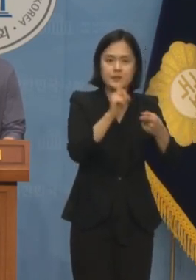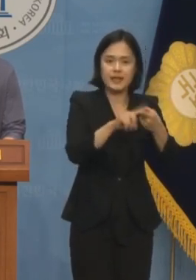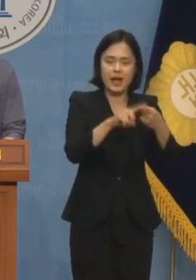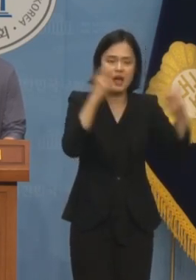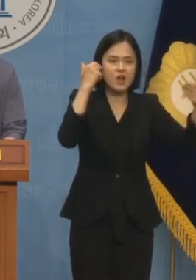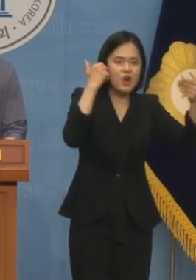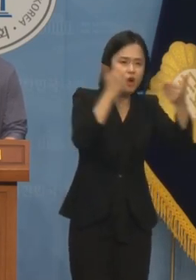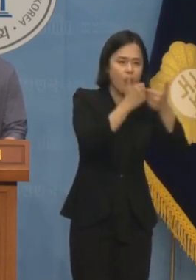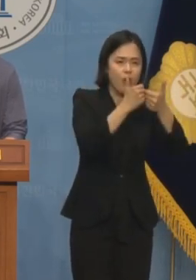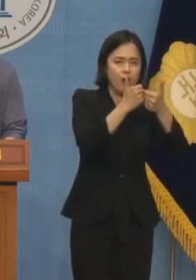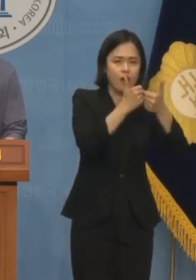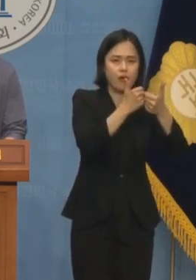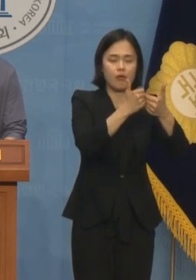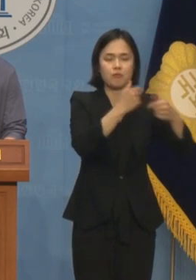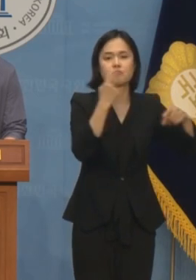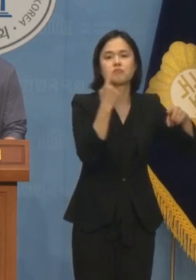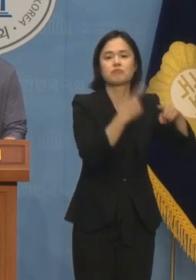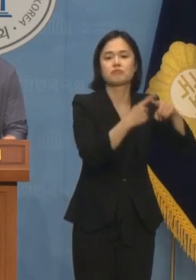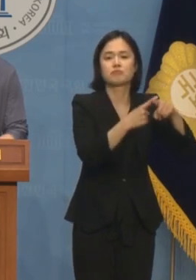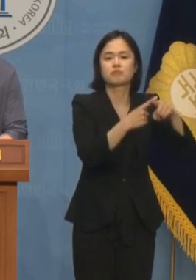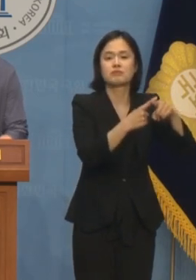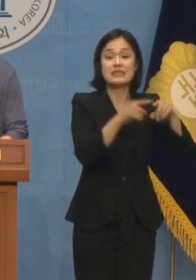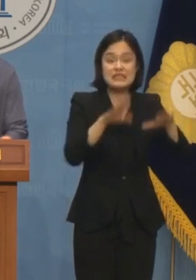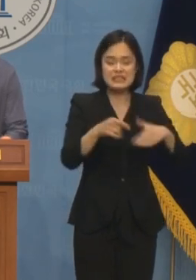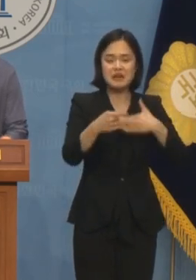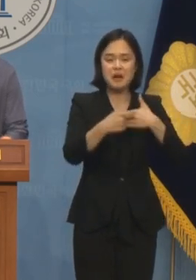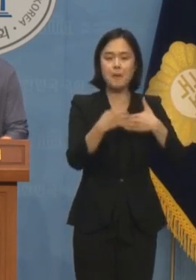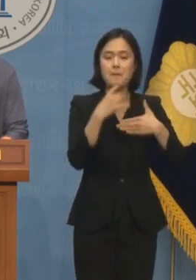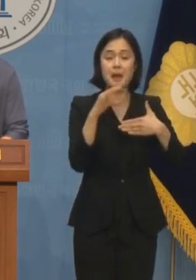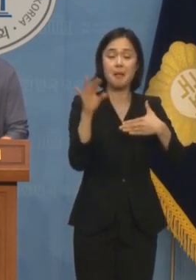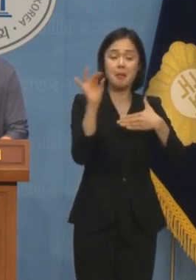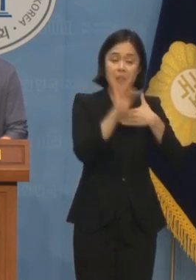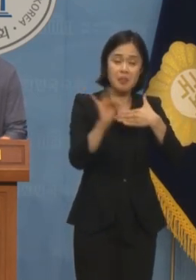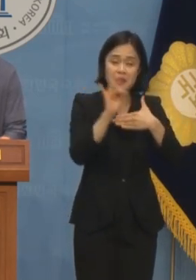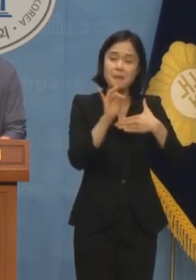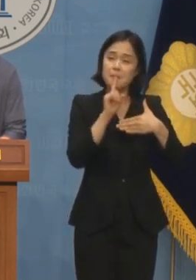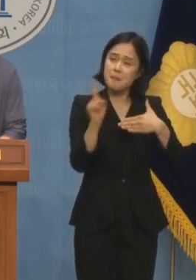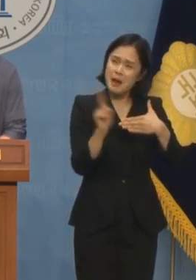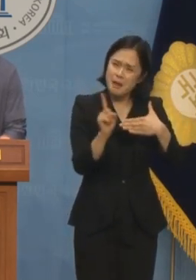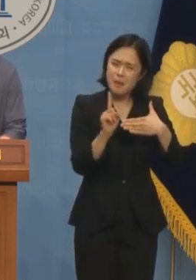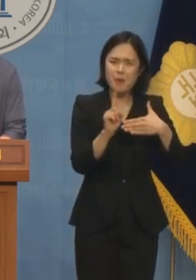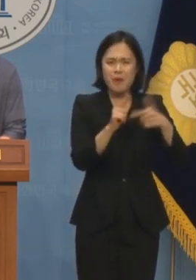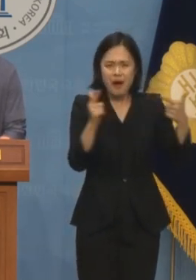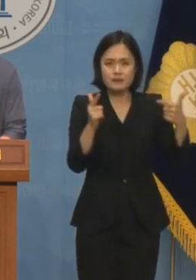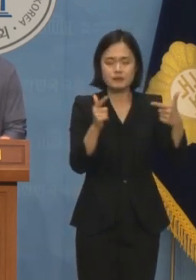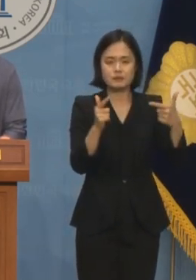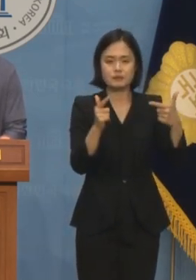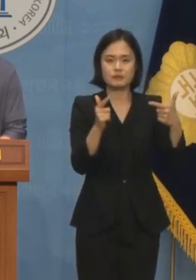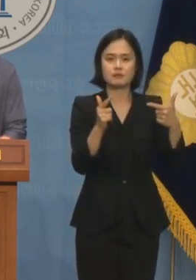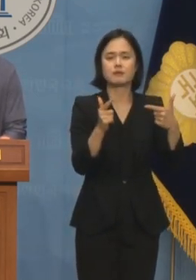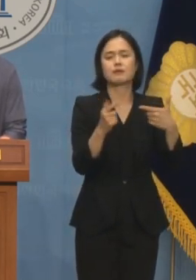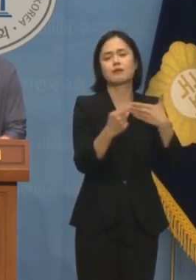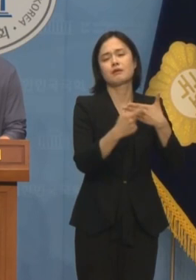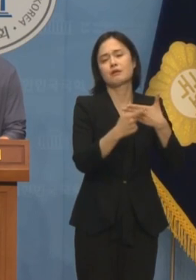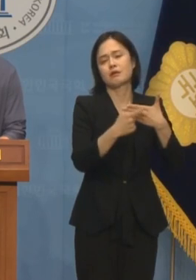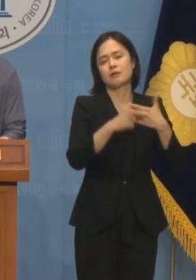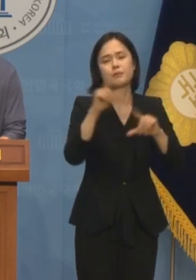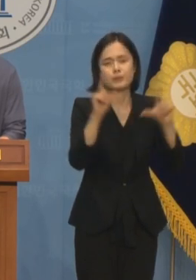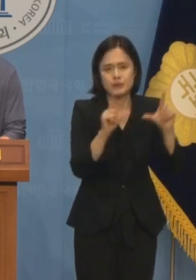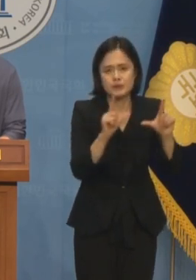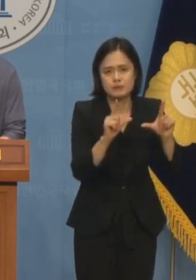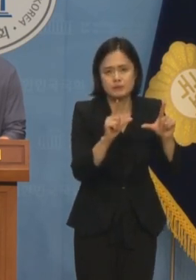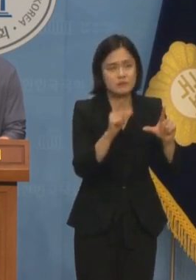포장지를 씌운 교묘하고 교활한 반대에 불과합니다. 진심으로 특검을